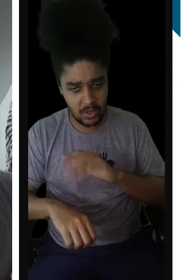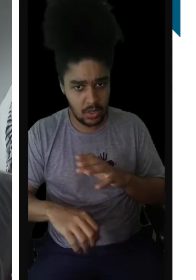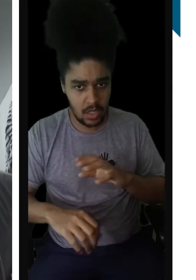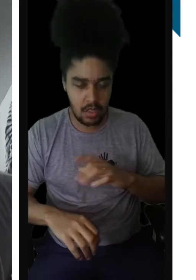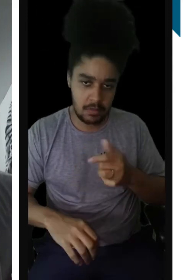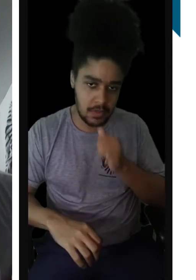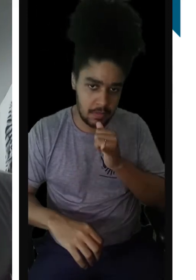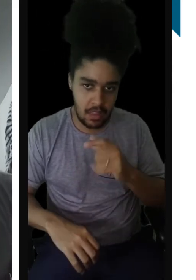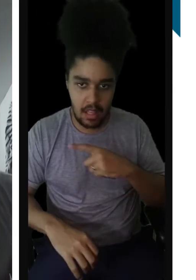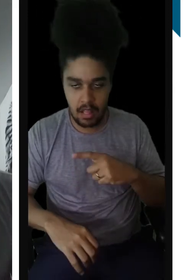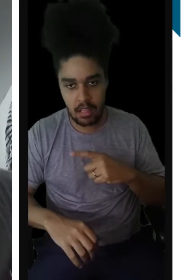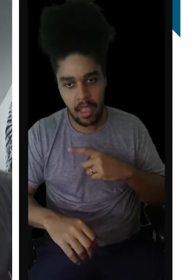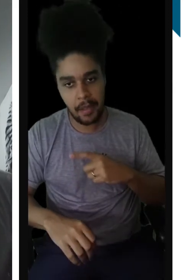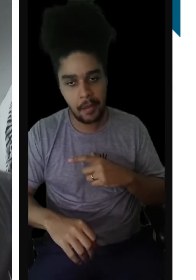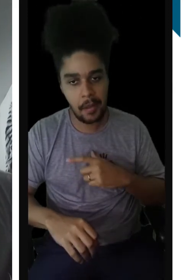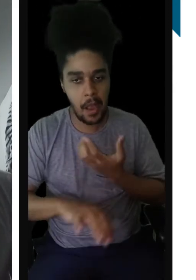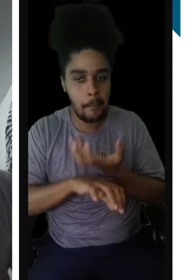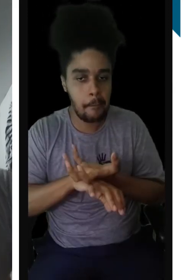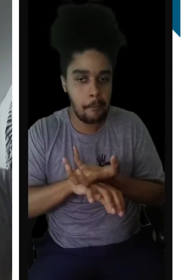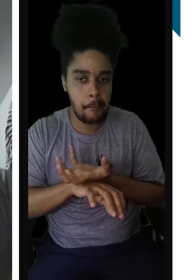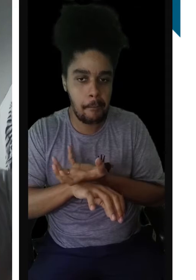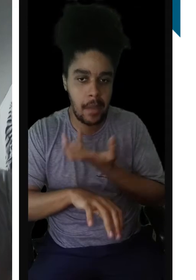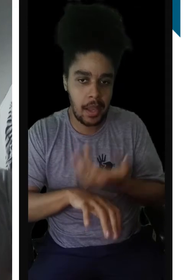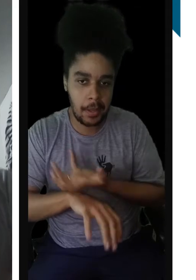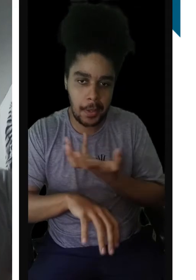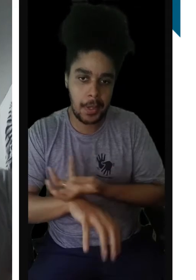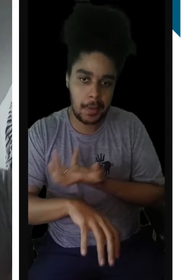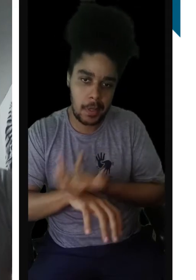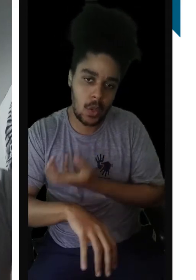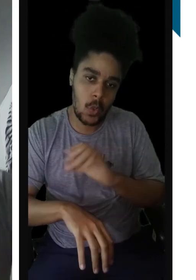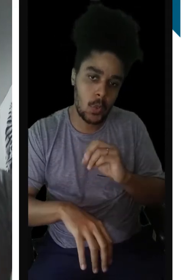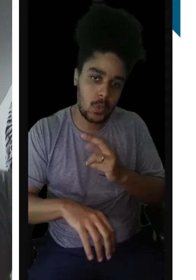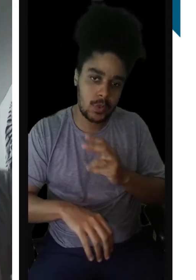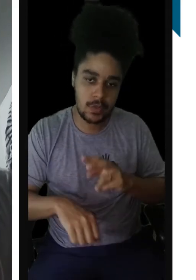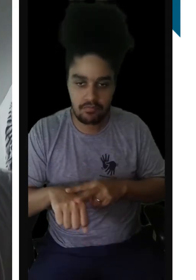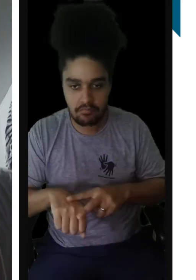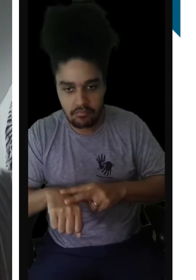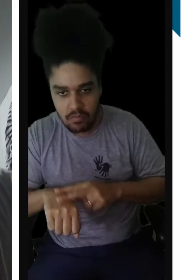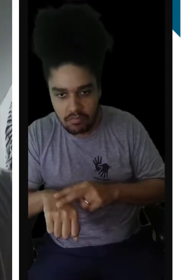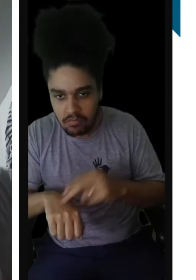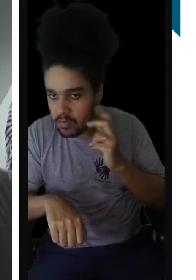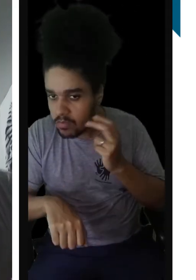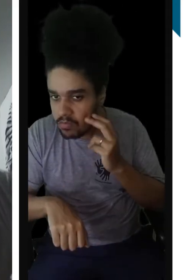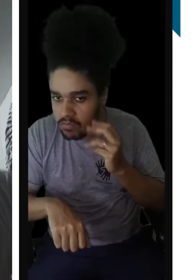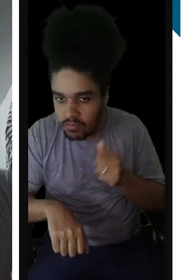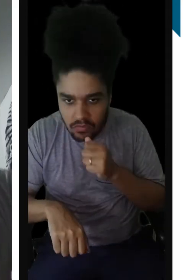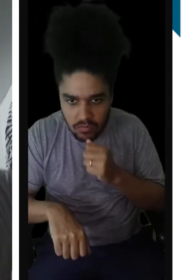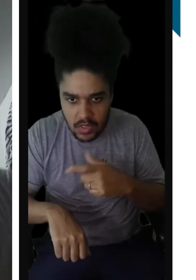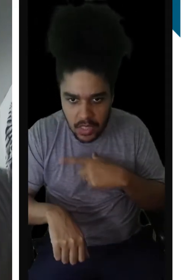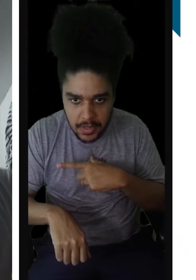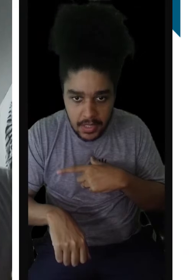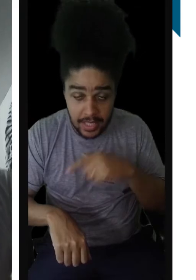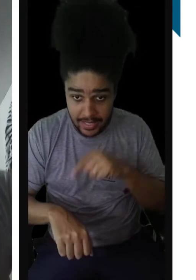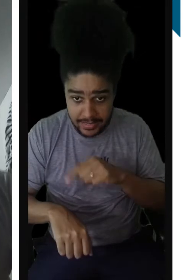um parque, né? Ou uma vegetação natural ainda preservada nessa